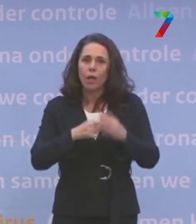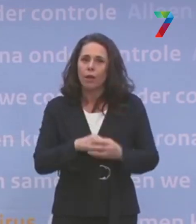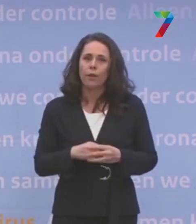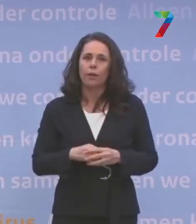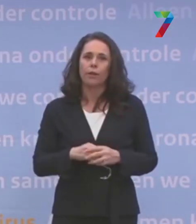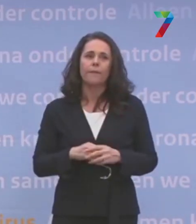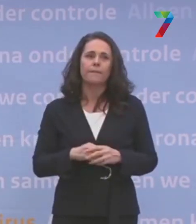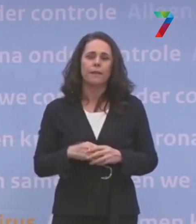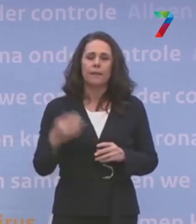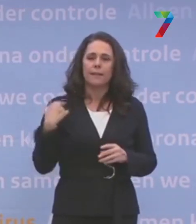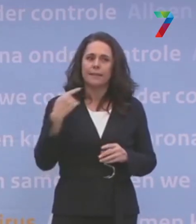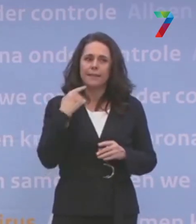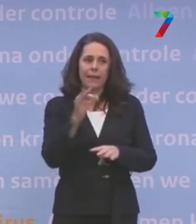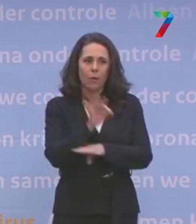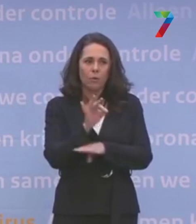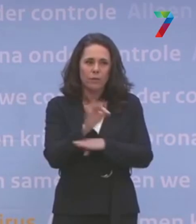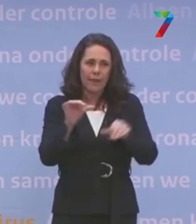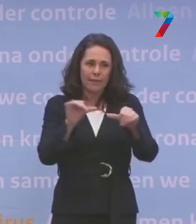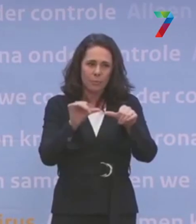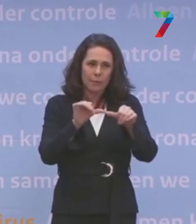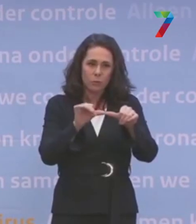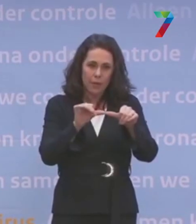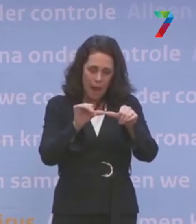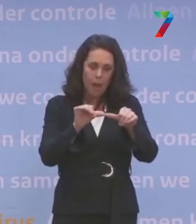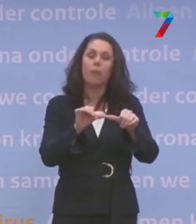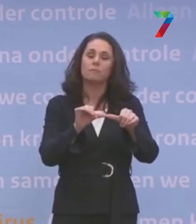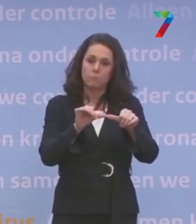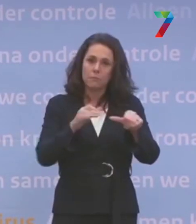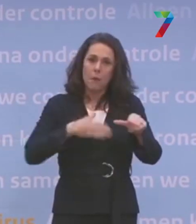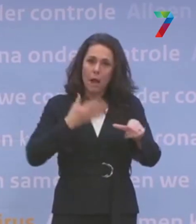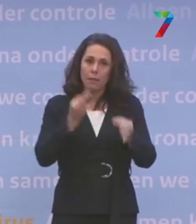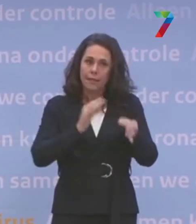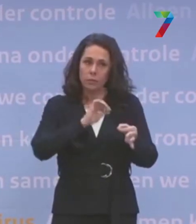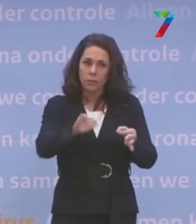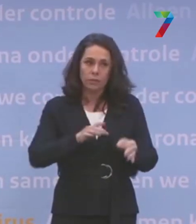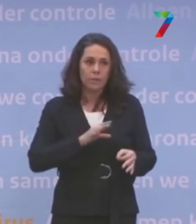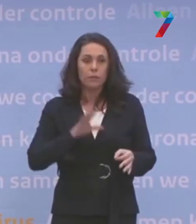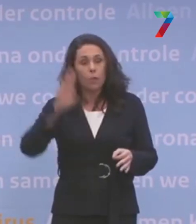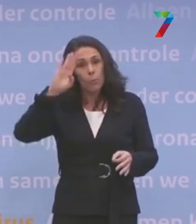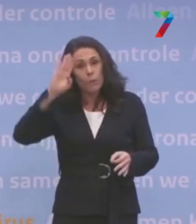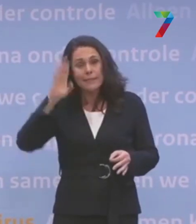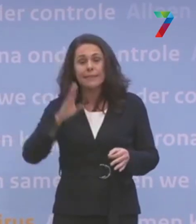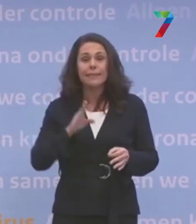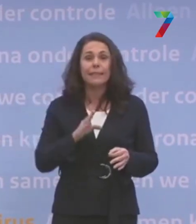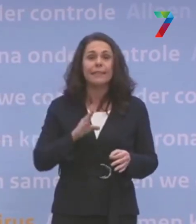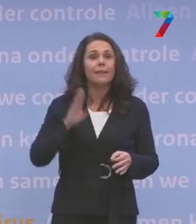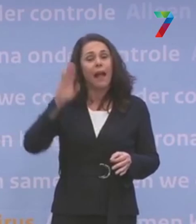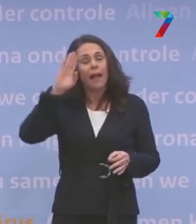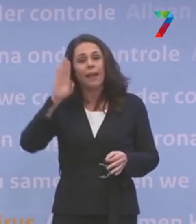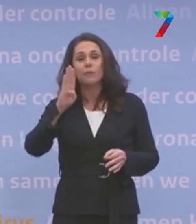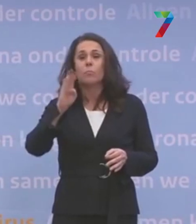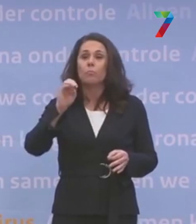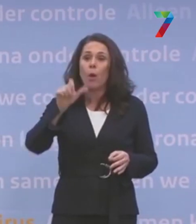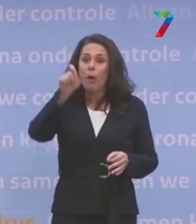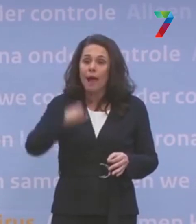dat onderwijspersoneel zich bij klachten kan laten testen. Ja. Geldt dat ook voor politieagenten en BOA's? Nog niet. We hebben het nu zover